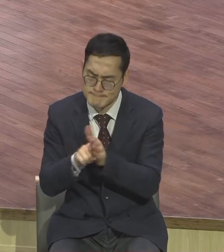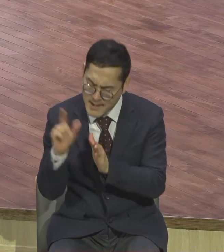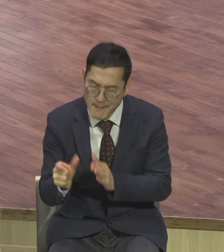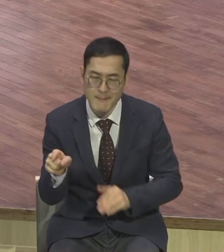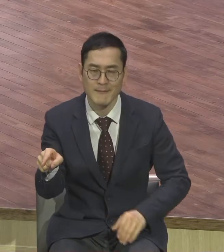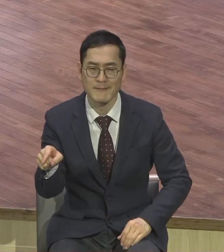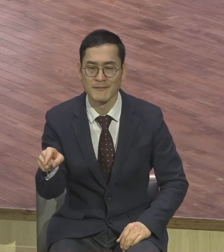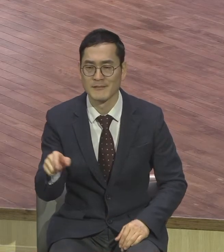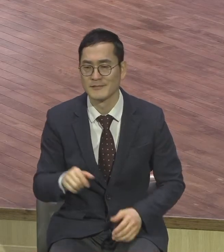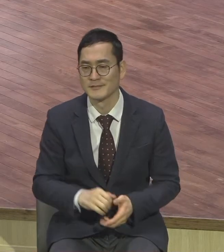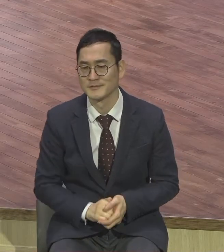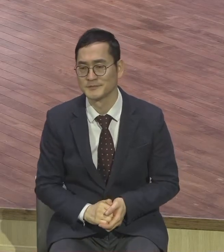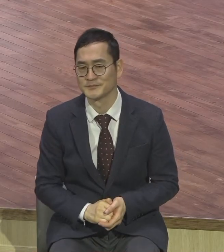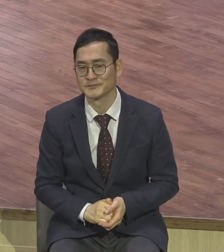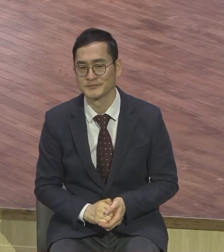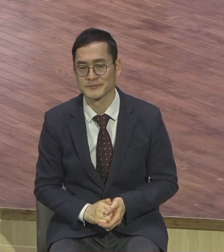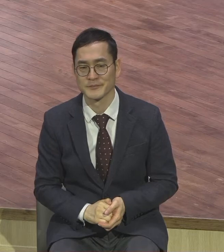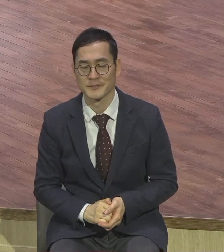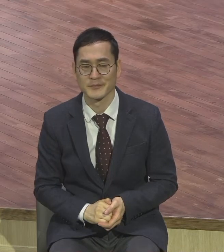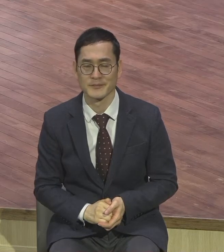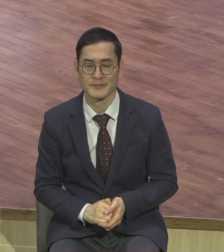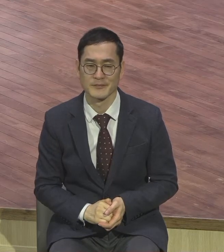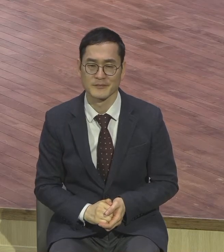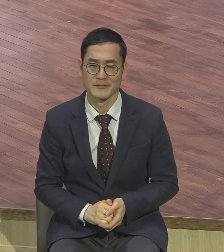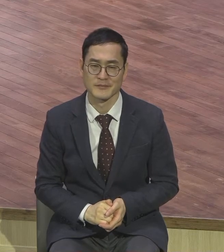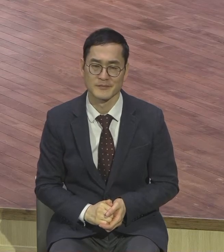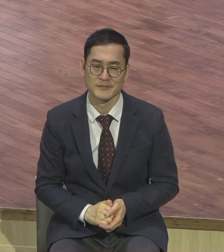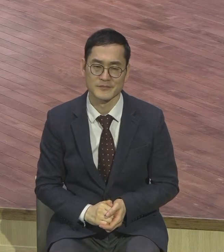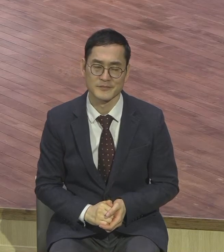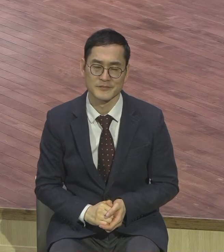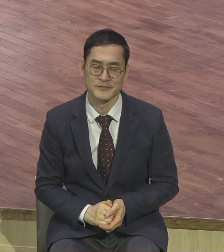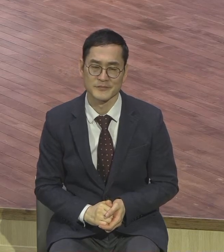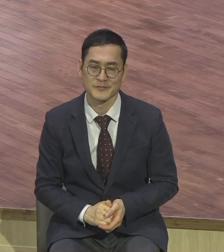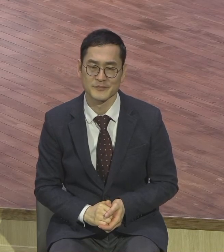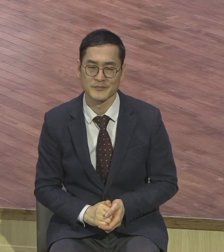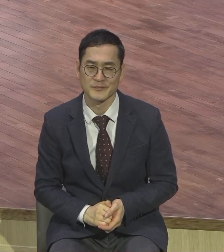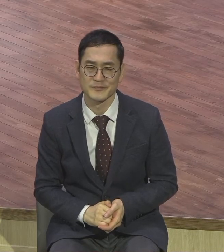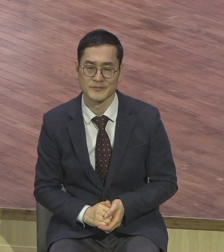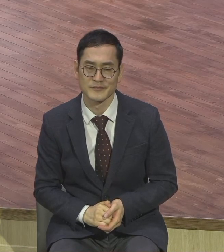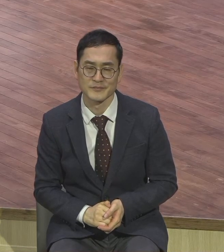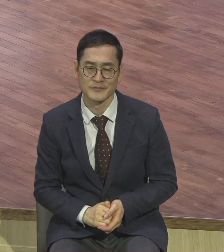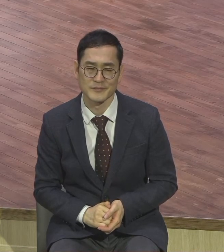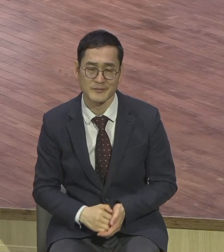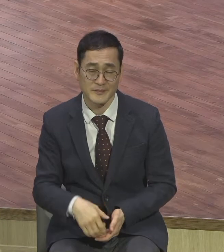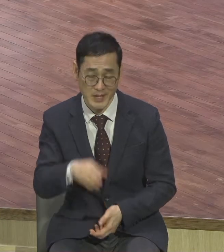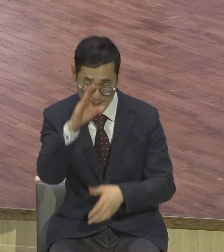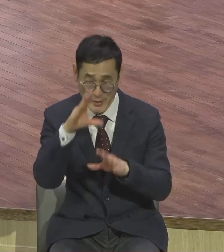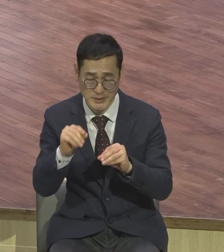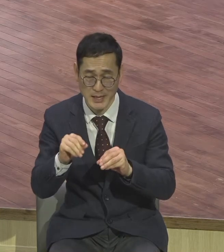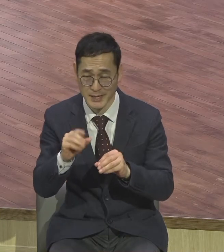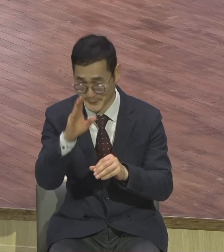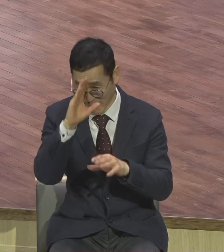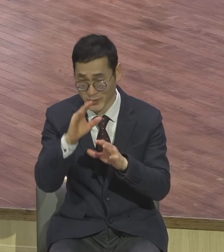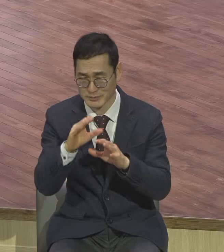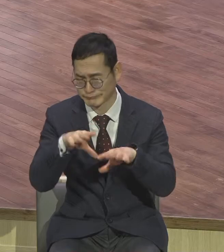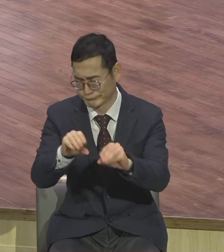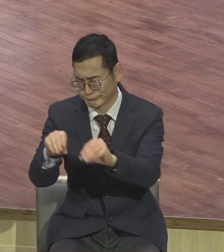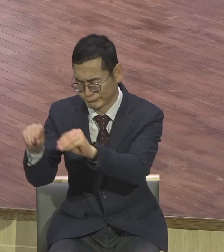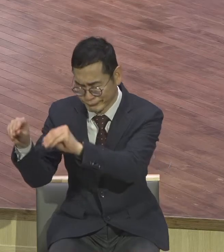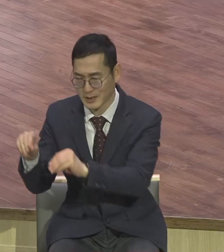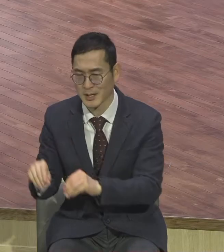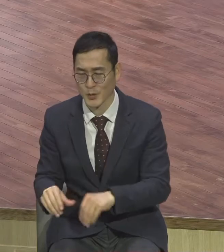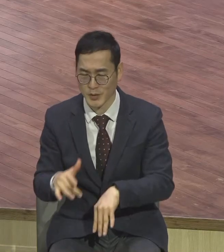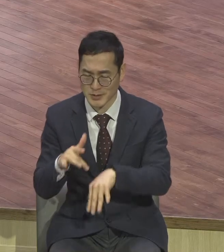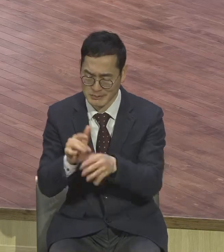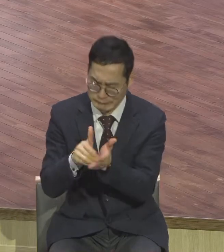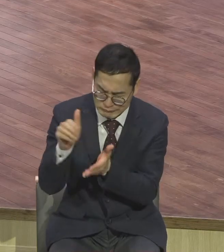실제 예수구시의 이름으로 귀신을 쫓아내고 또 병자를 치료하는 이런 역사를 보면서